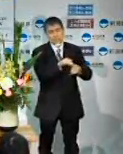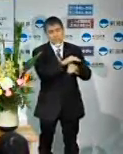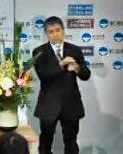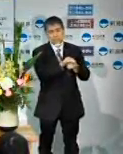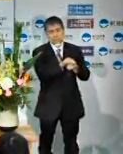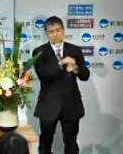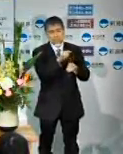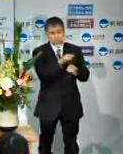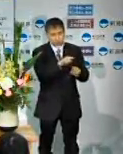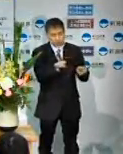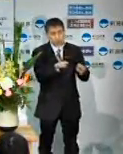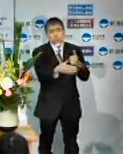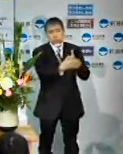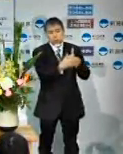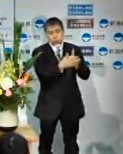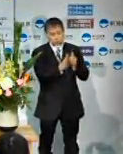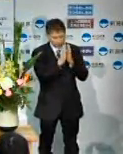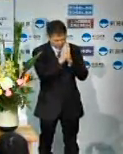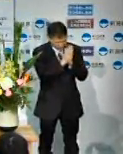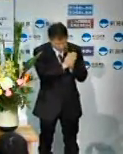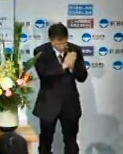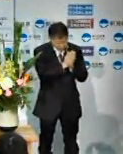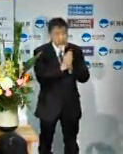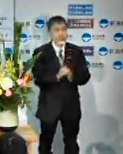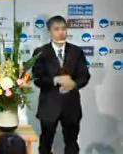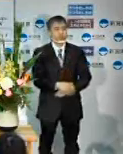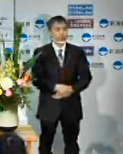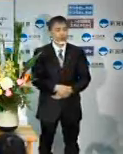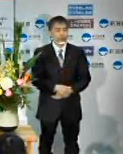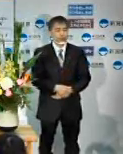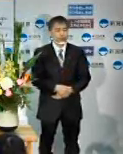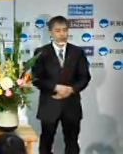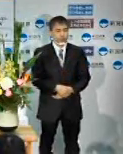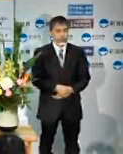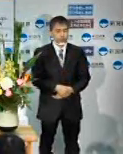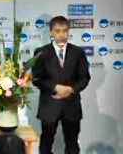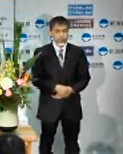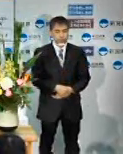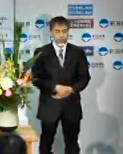を、それに協力してくださいということをお願いしています。